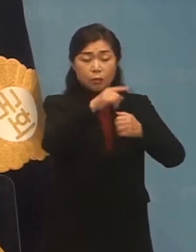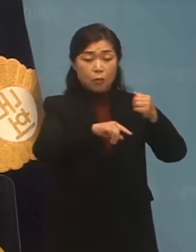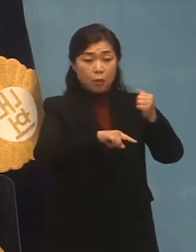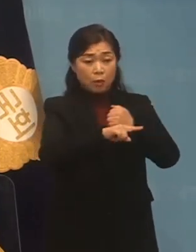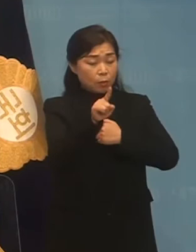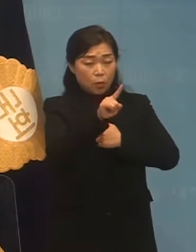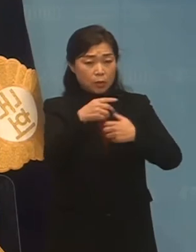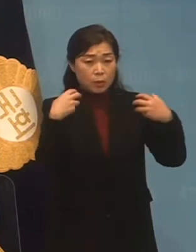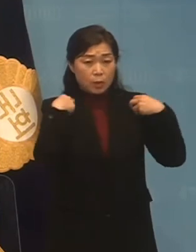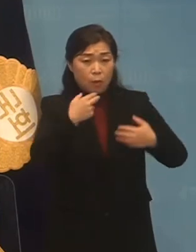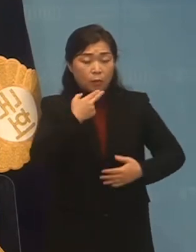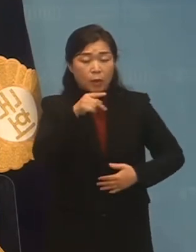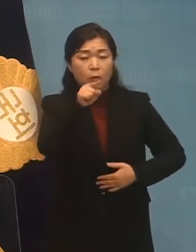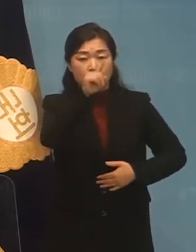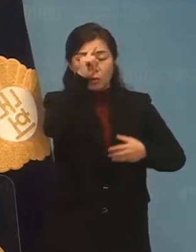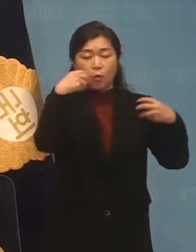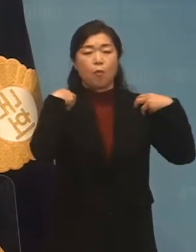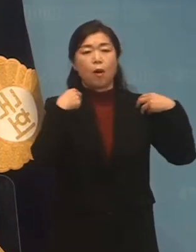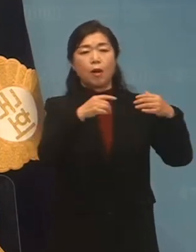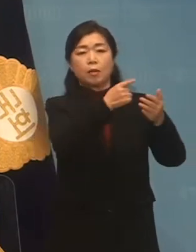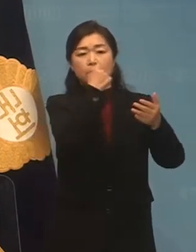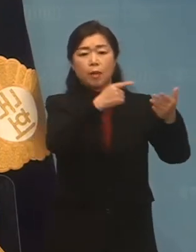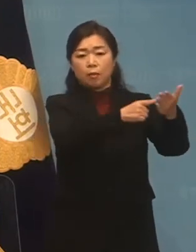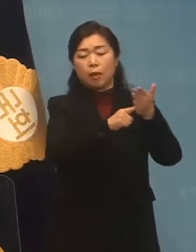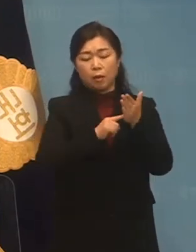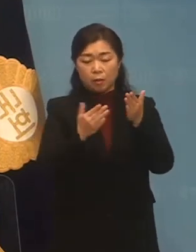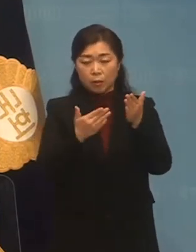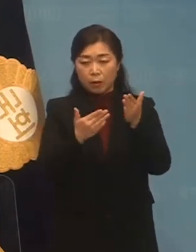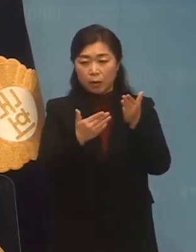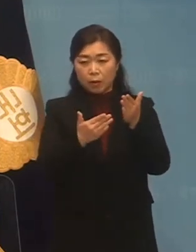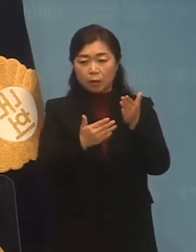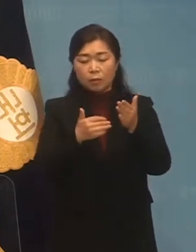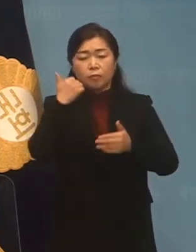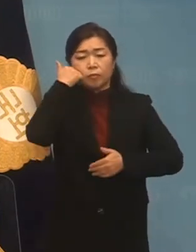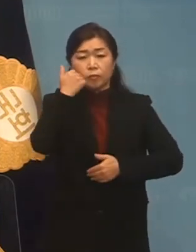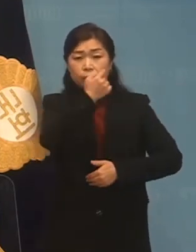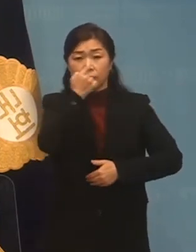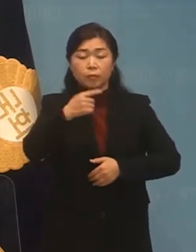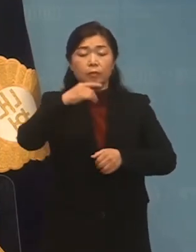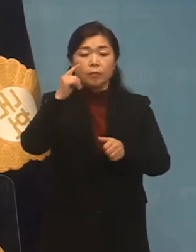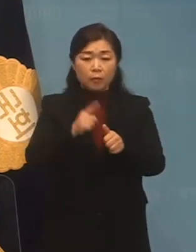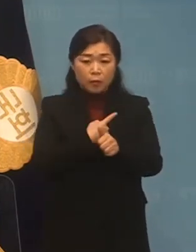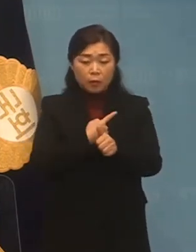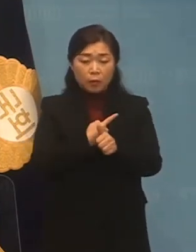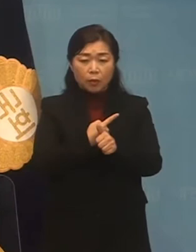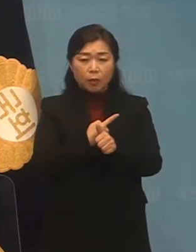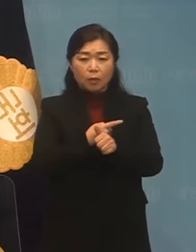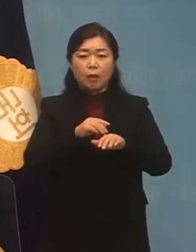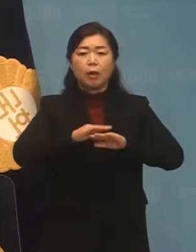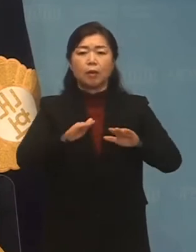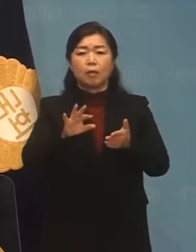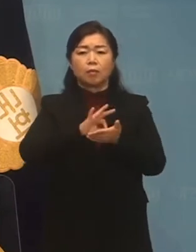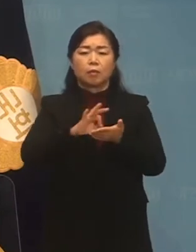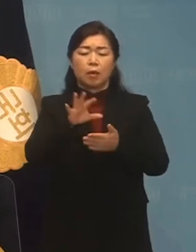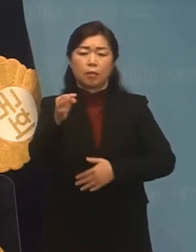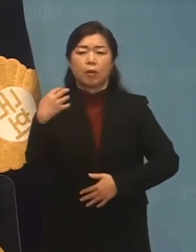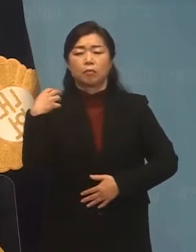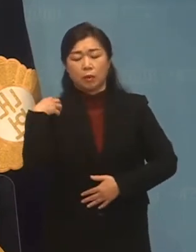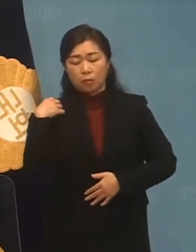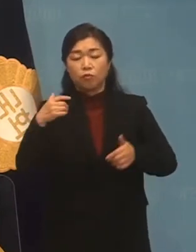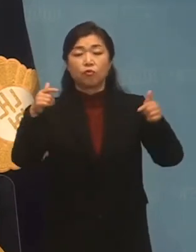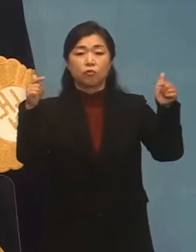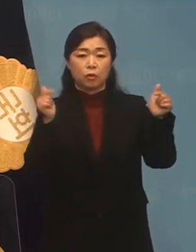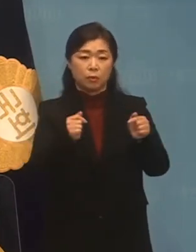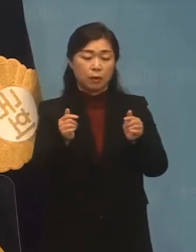정부가 증명하도록 하겠습니다. 인과성 증명에 대한 국민 부담을 없애겠습니다.